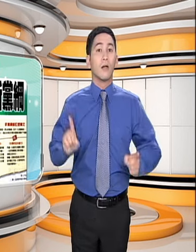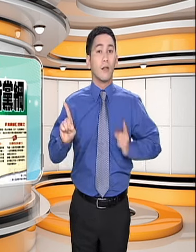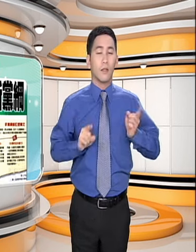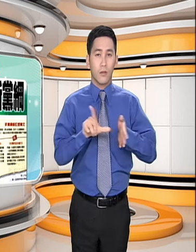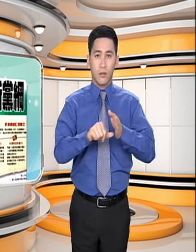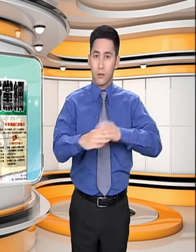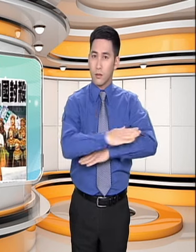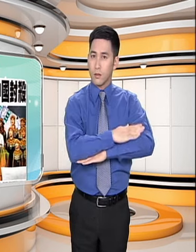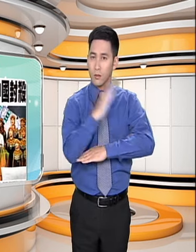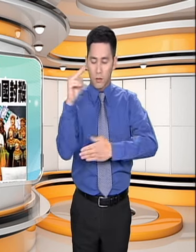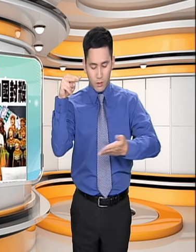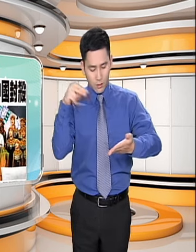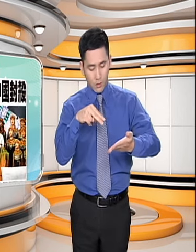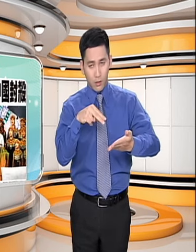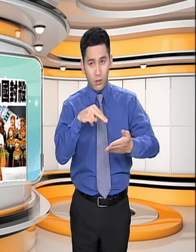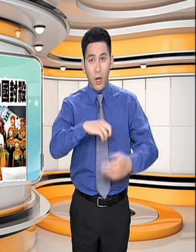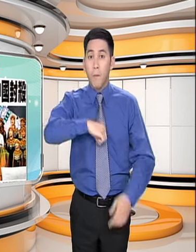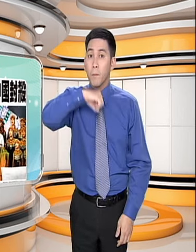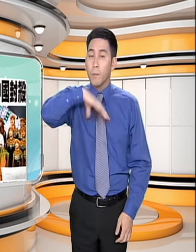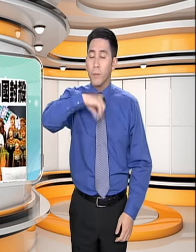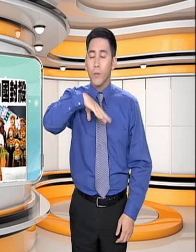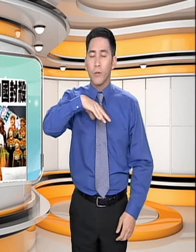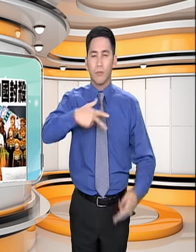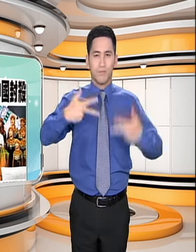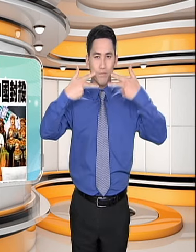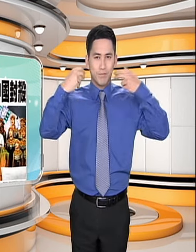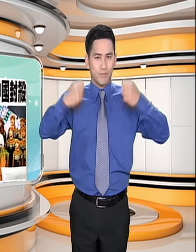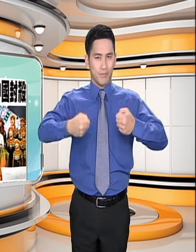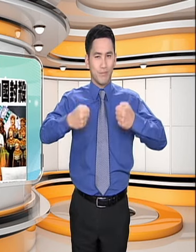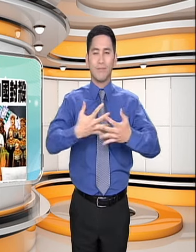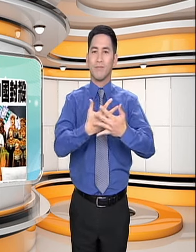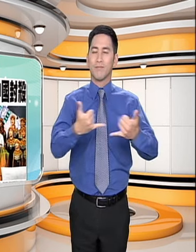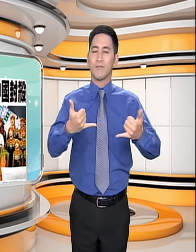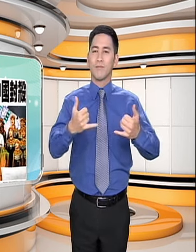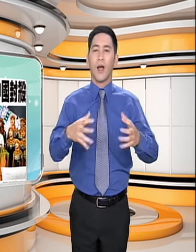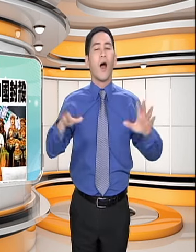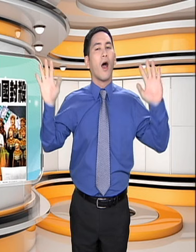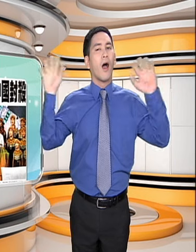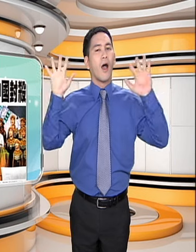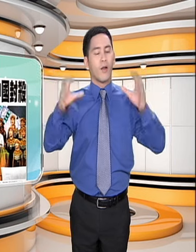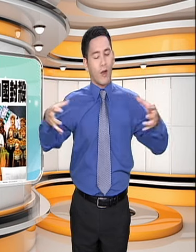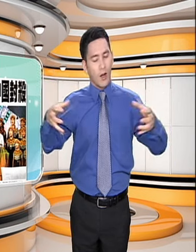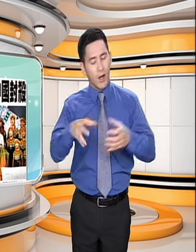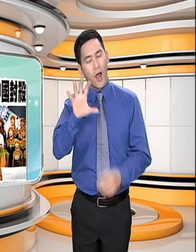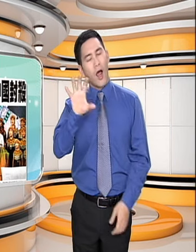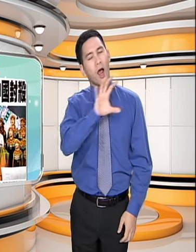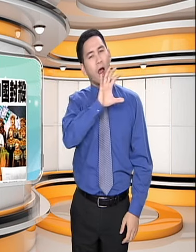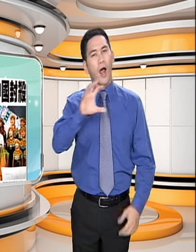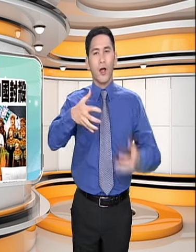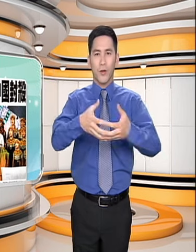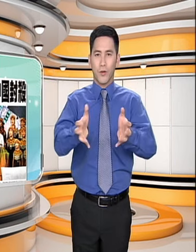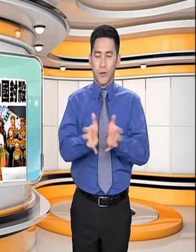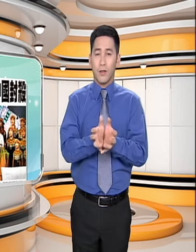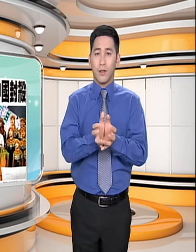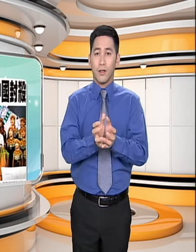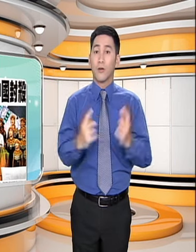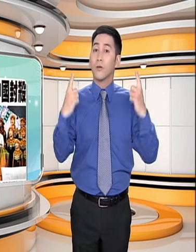再来看到的是自由时报，屏东原住民学生所组成的儿童合唱团，原本受